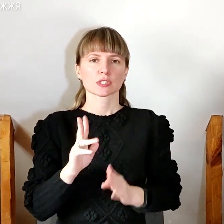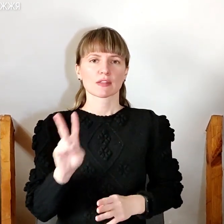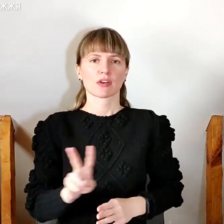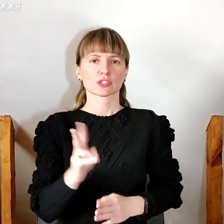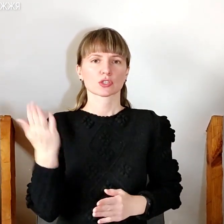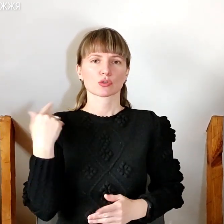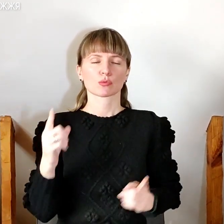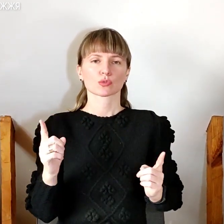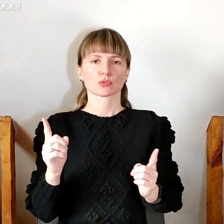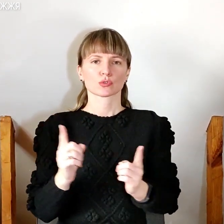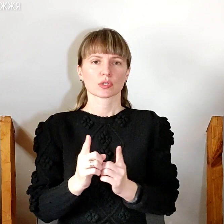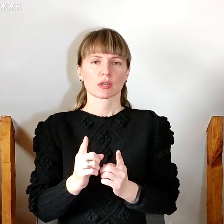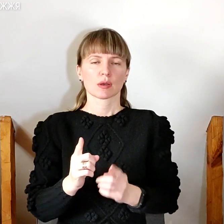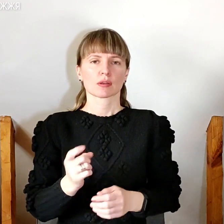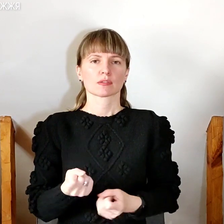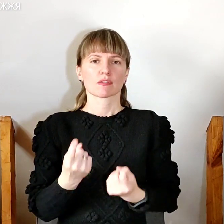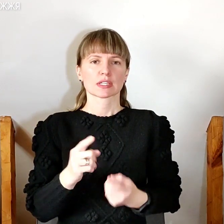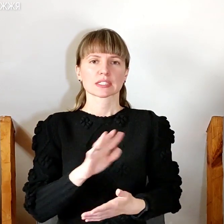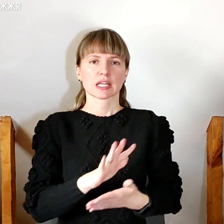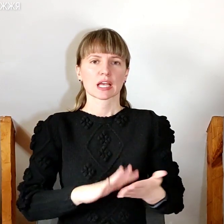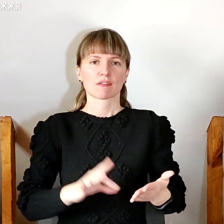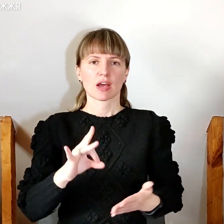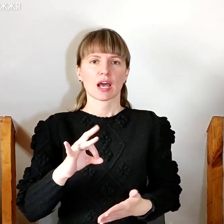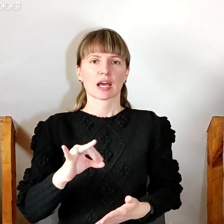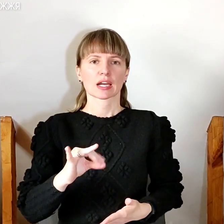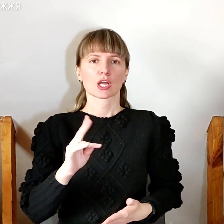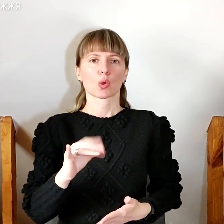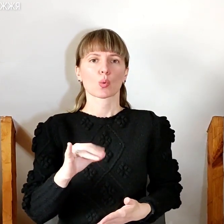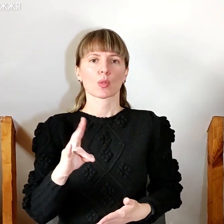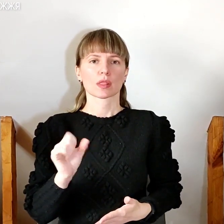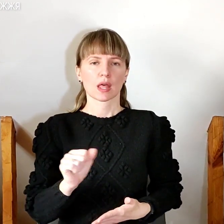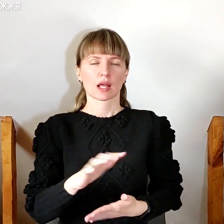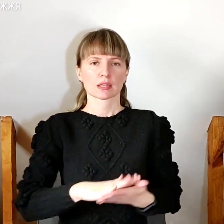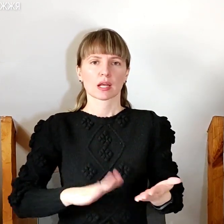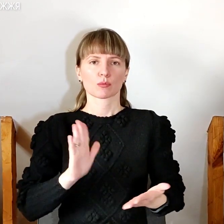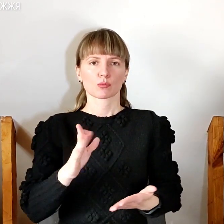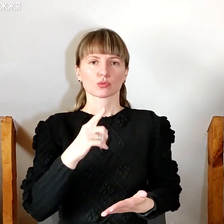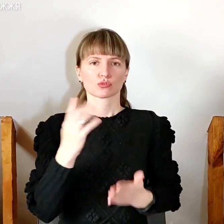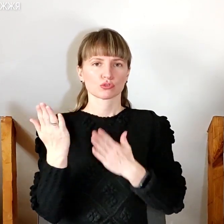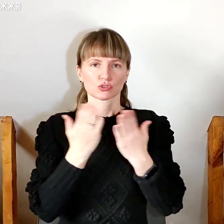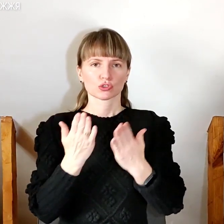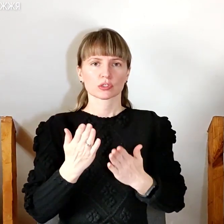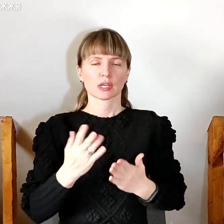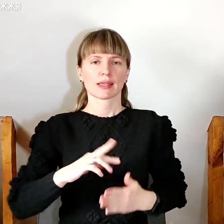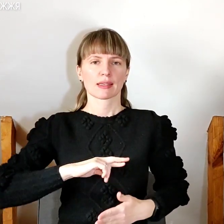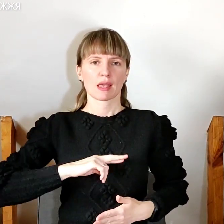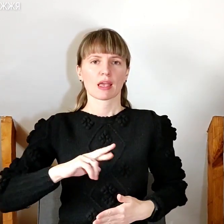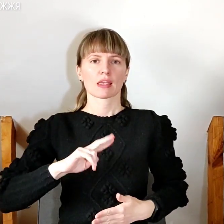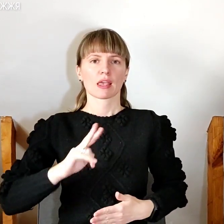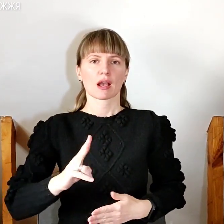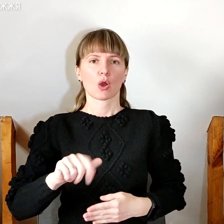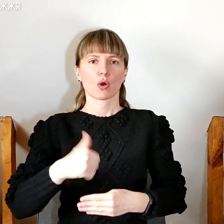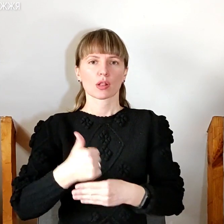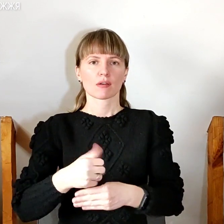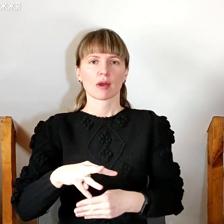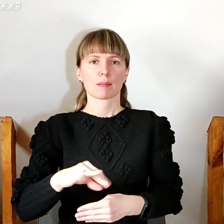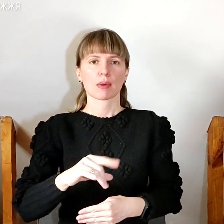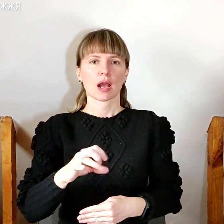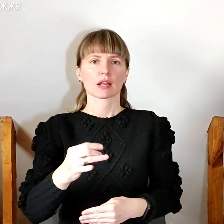Володимира Рипуна. Далі я буду цитувати. Я, як голова Михайлівської громади, провів перемовини з керівництвом російських військ, які